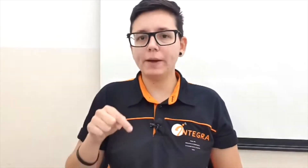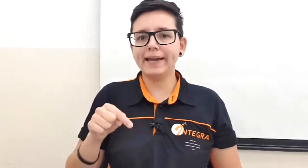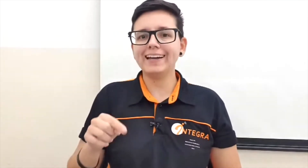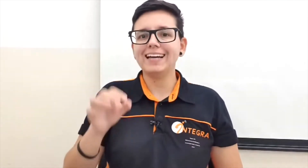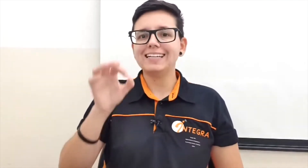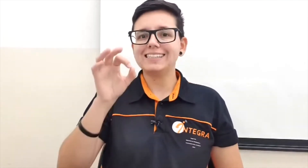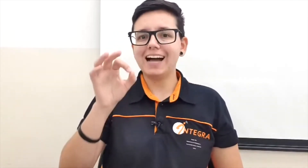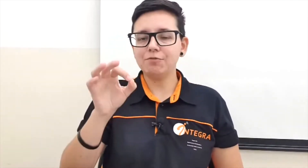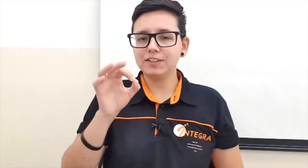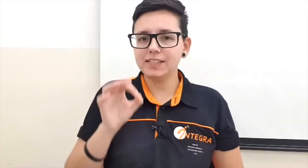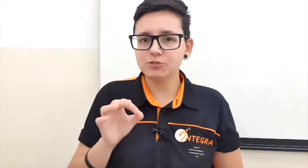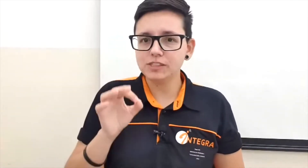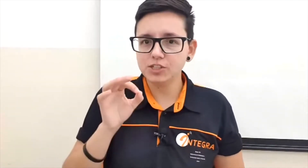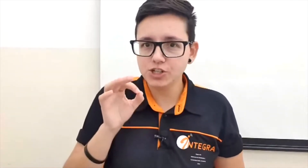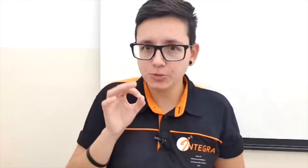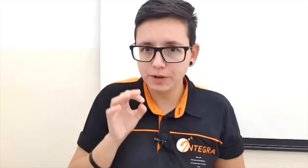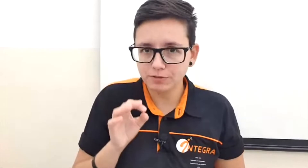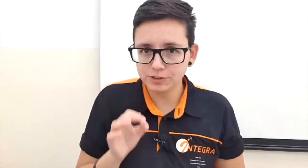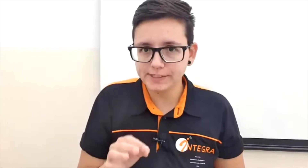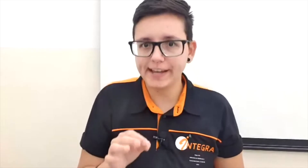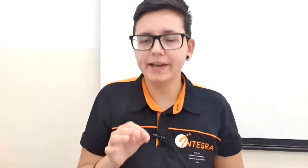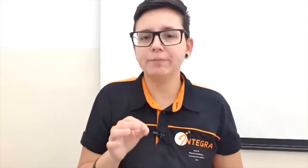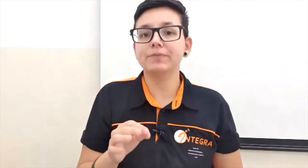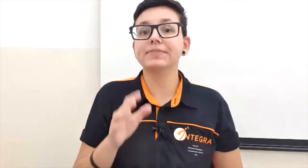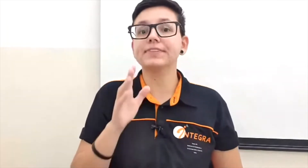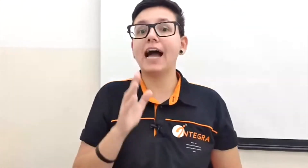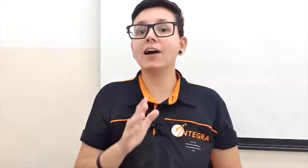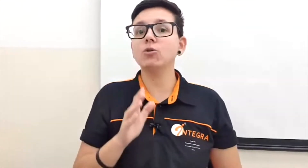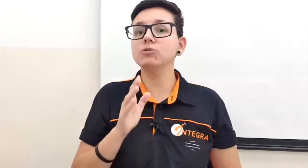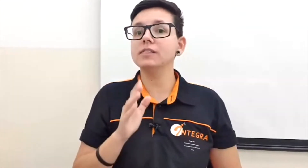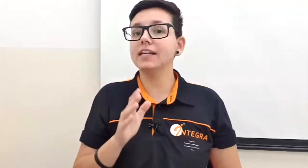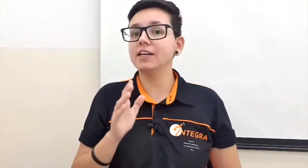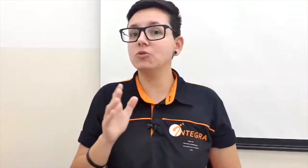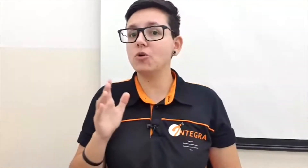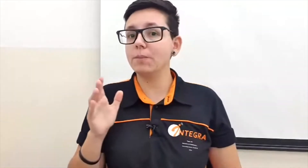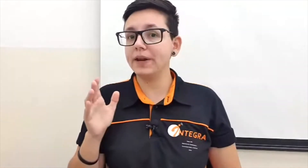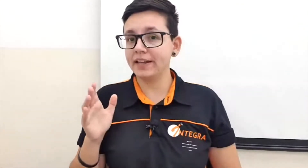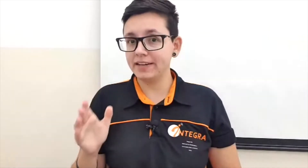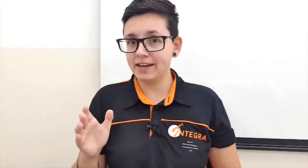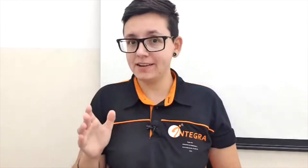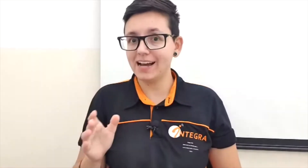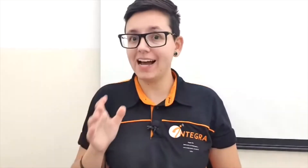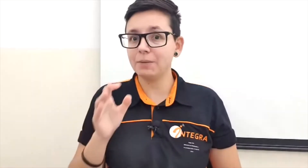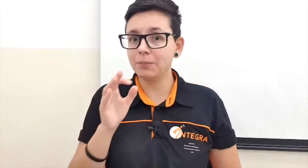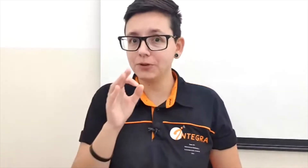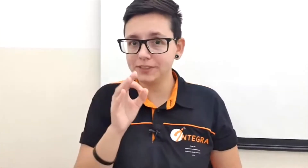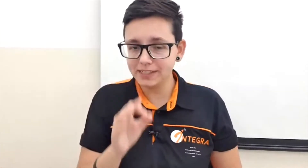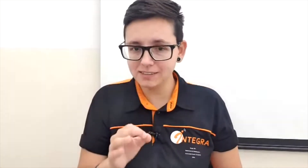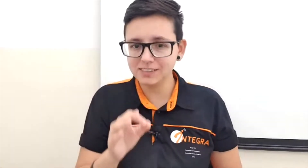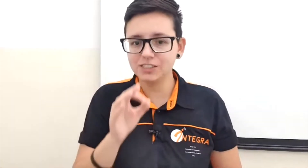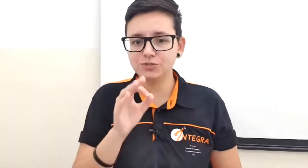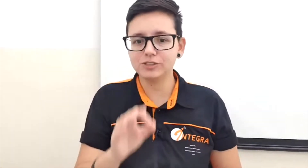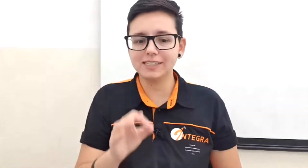bem? Tá fazendo sentido para você? Tá conseguindo compreender a importância de você